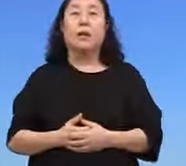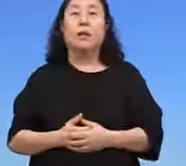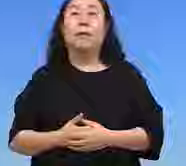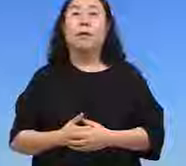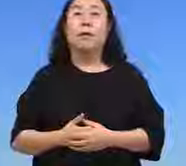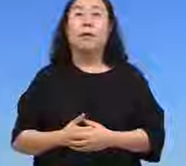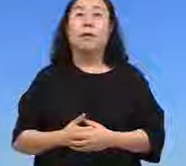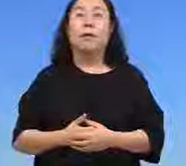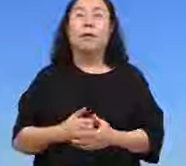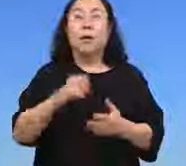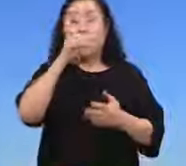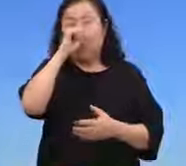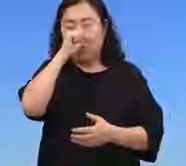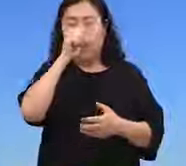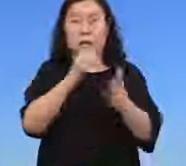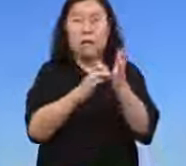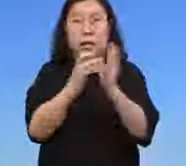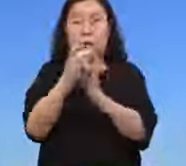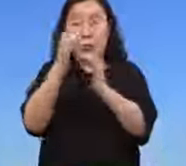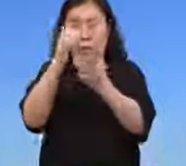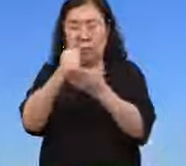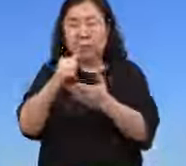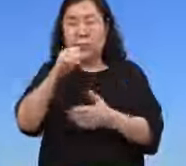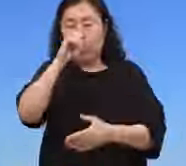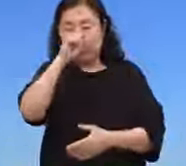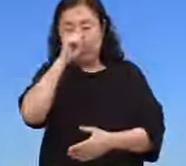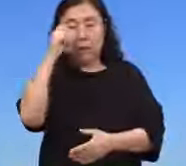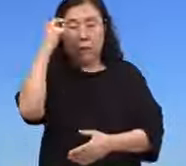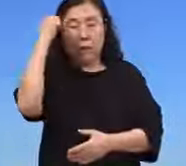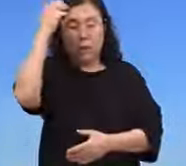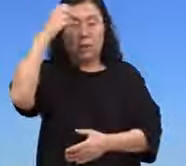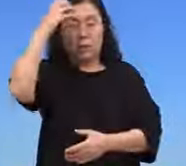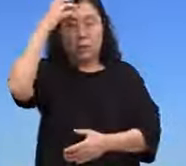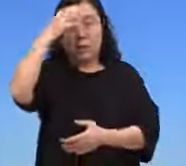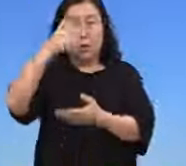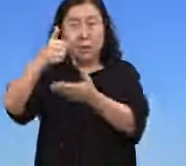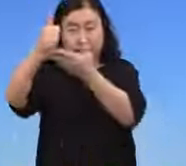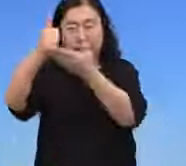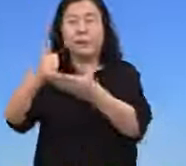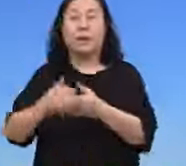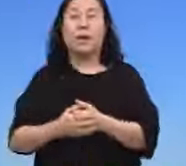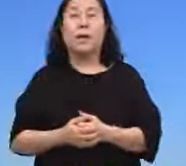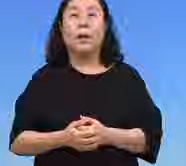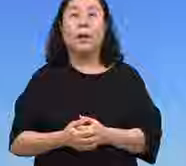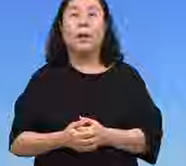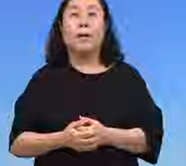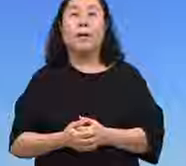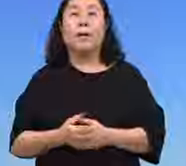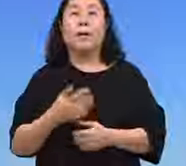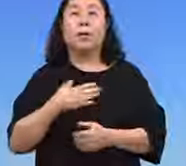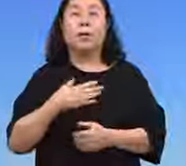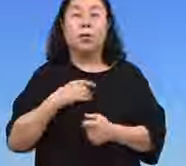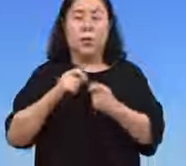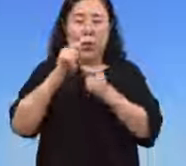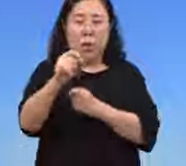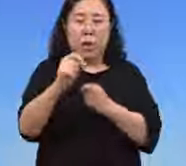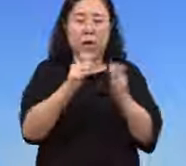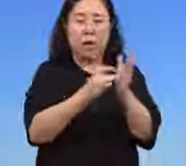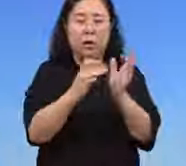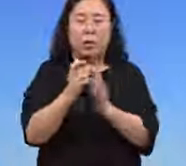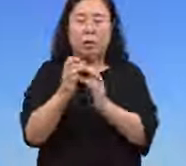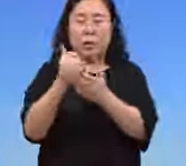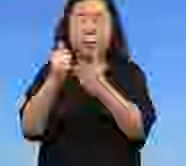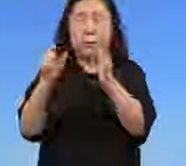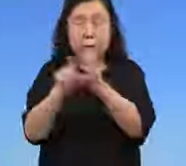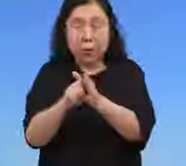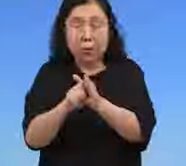하나님. 좋으신 예수님, 좋으신 성령님. 저는 오래 예수